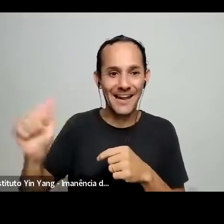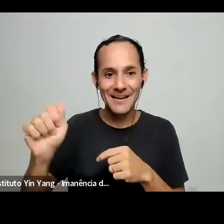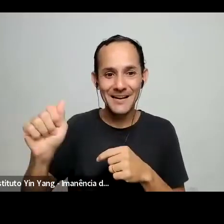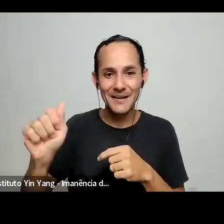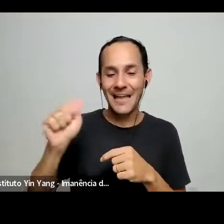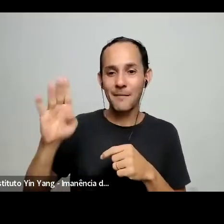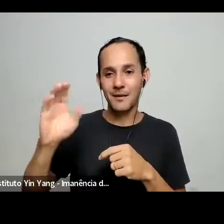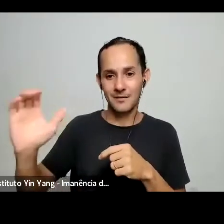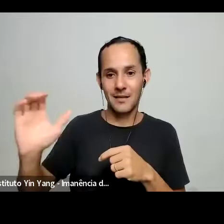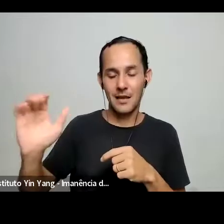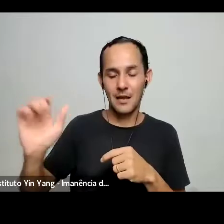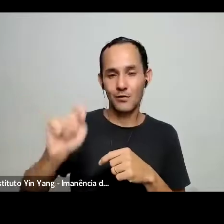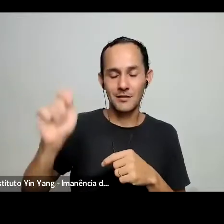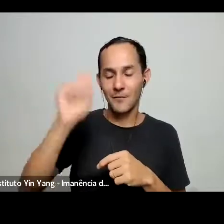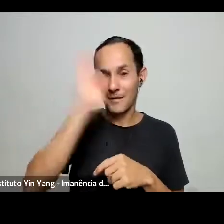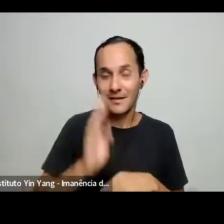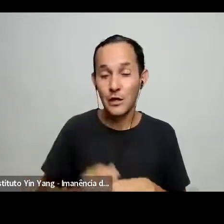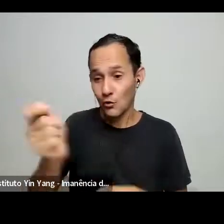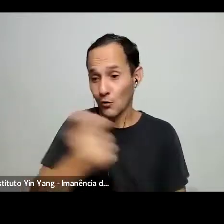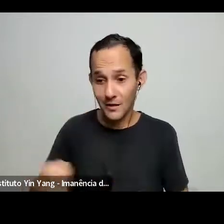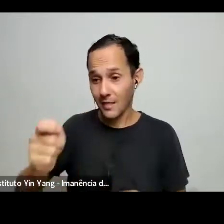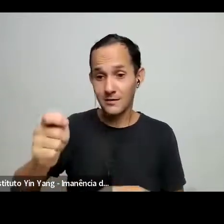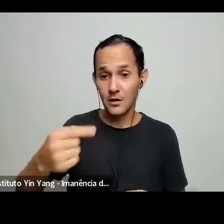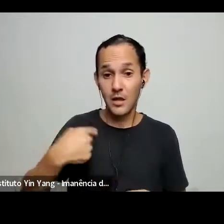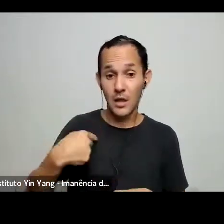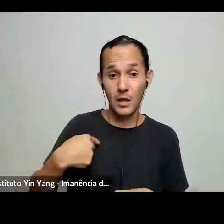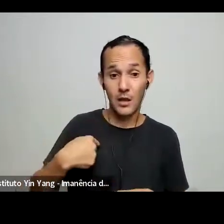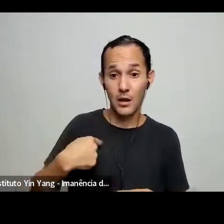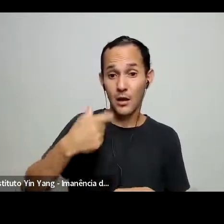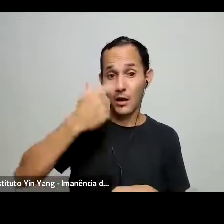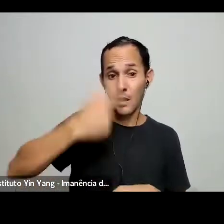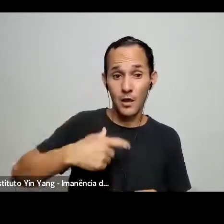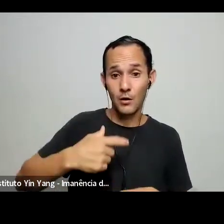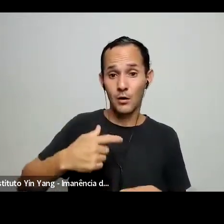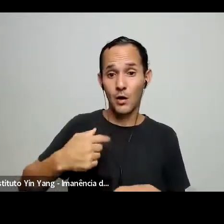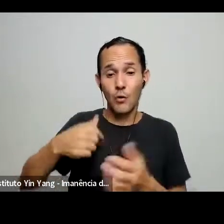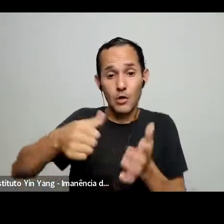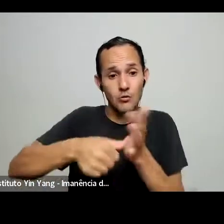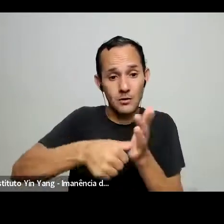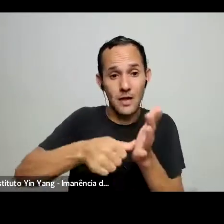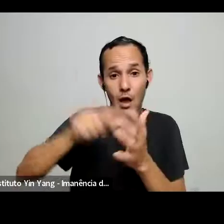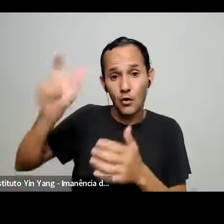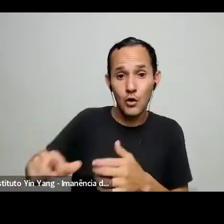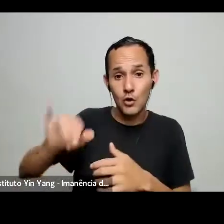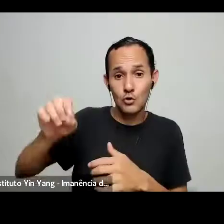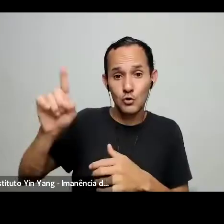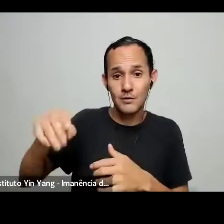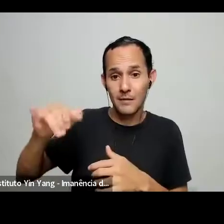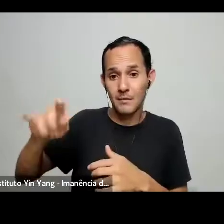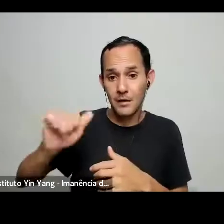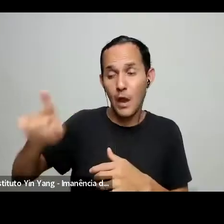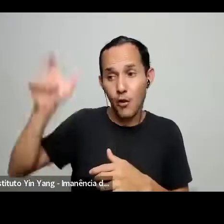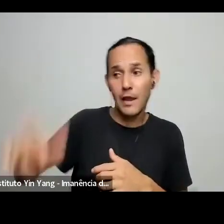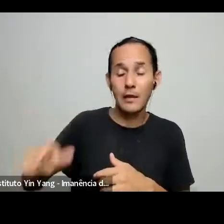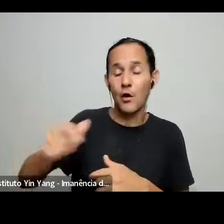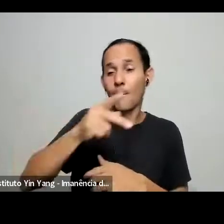na Associação Brasileira de Consteladores, eu sou só uma associada. O José Miguel é que é o presidente e